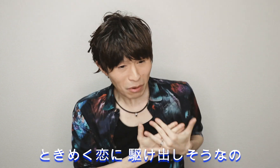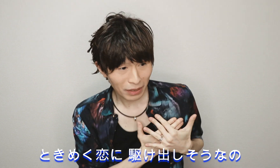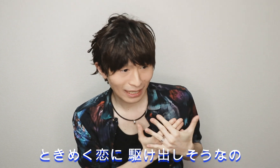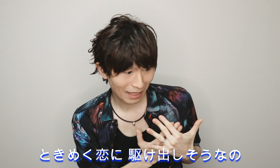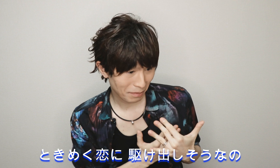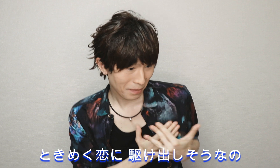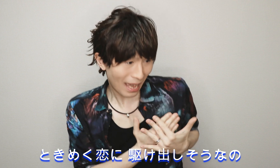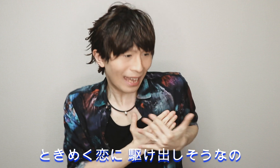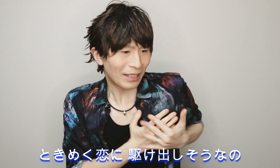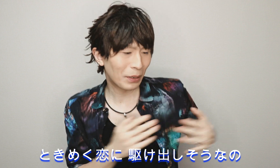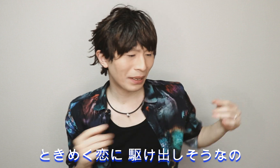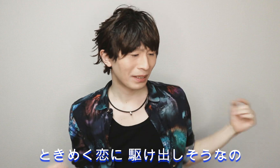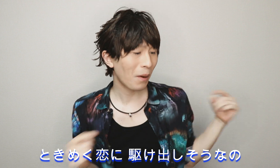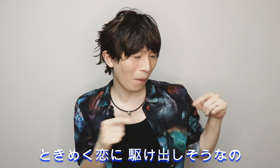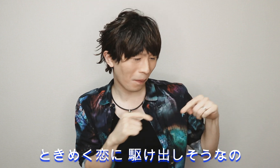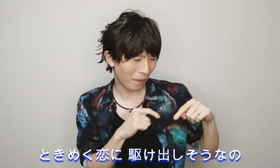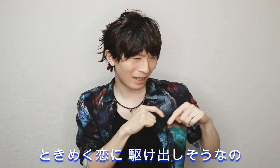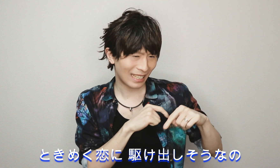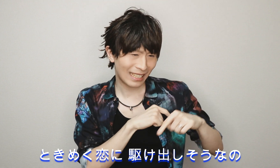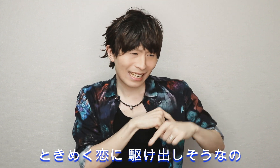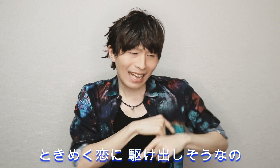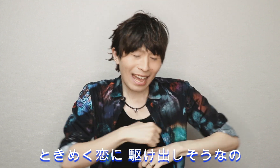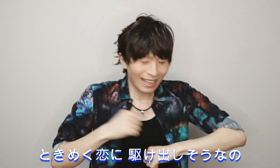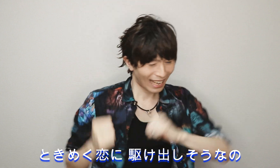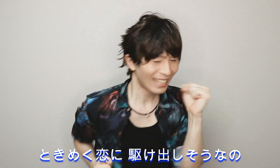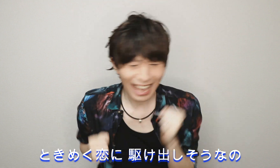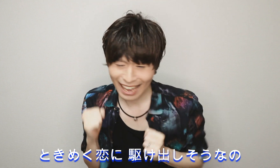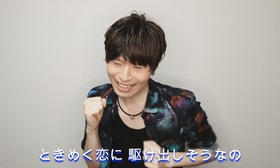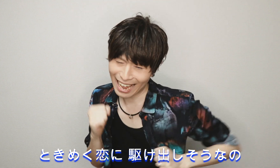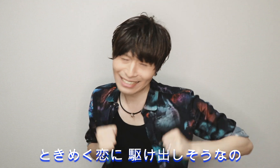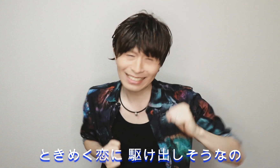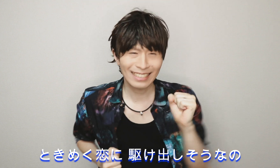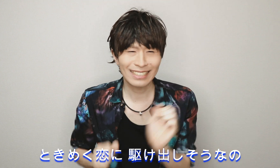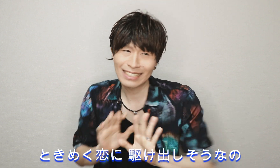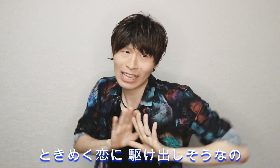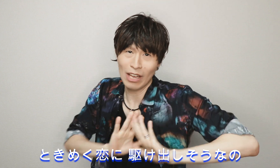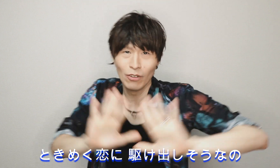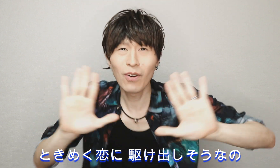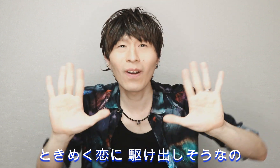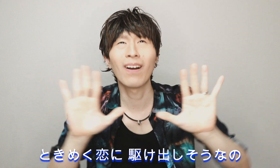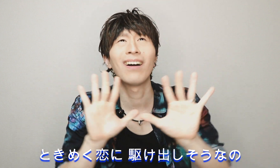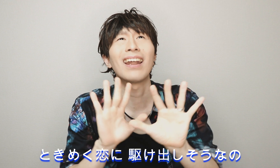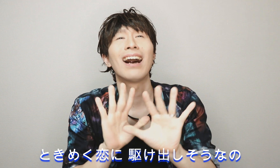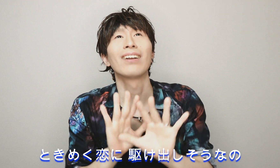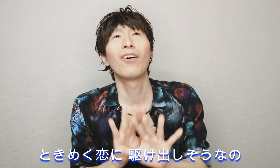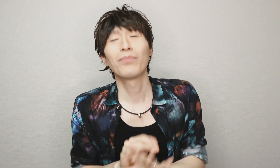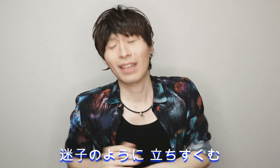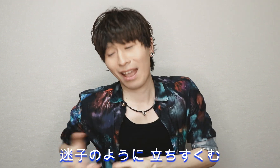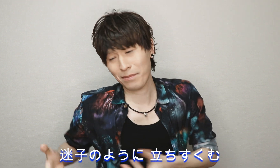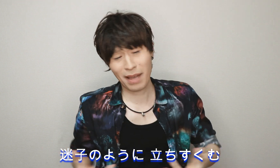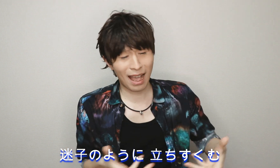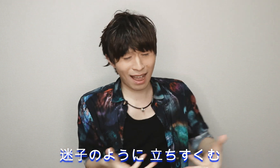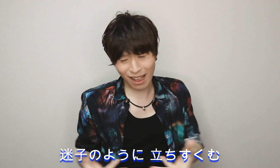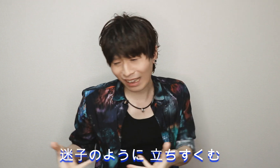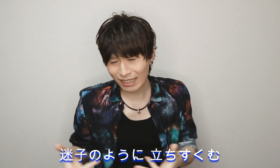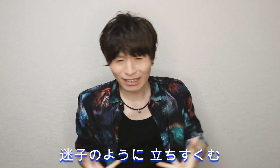ときめく恋に駆け出しそうなの迷子